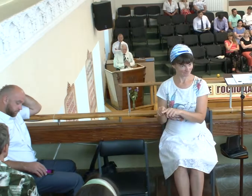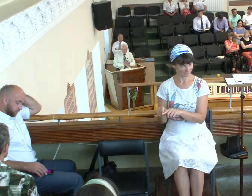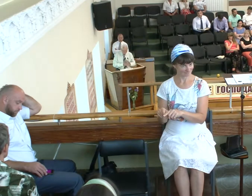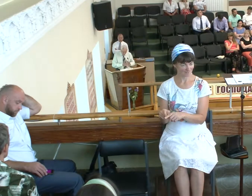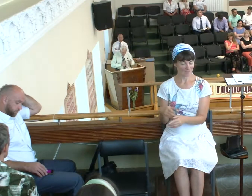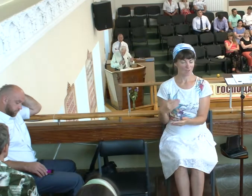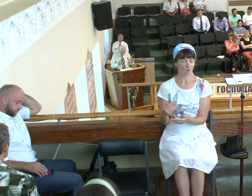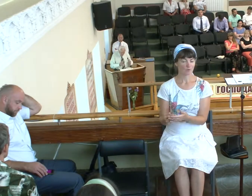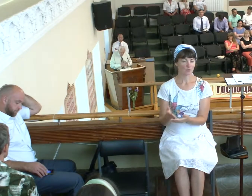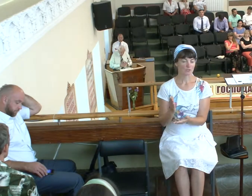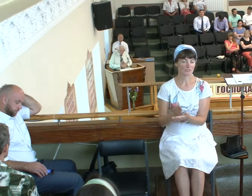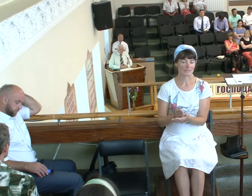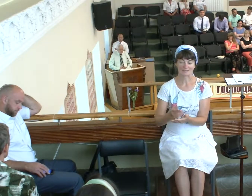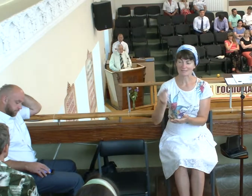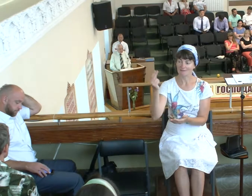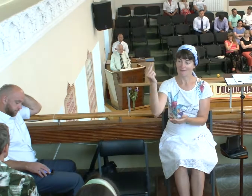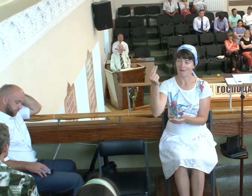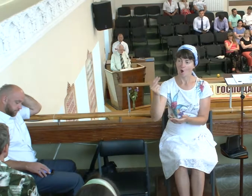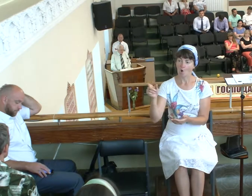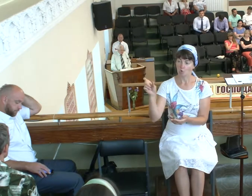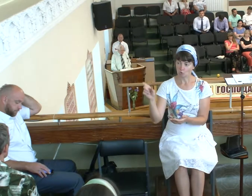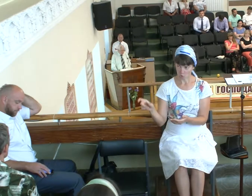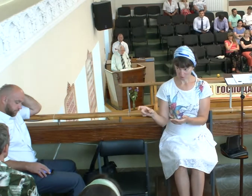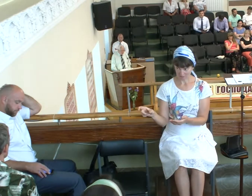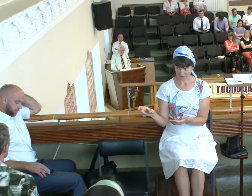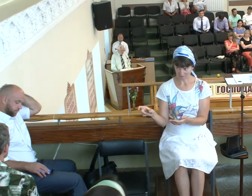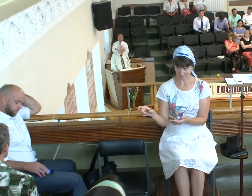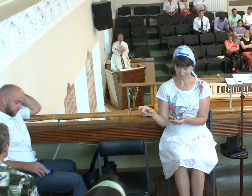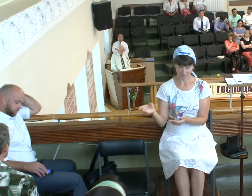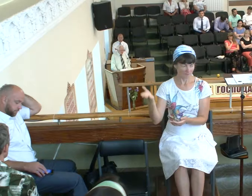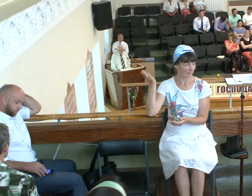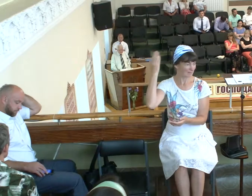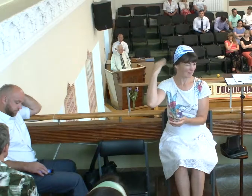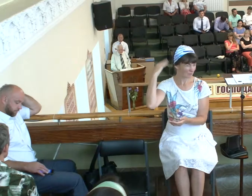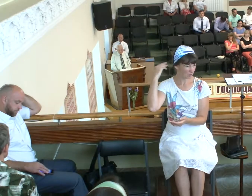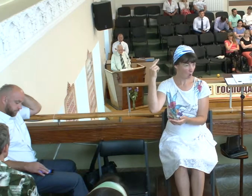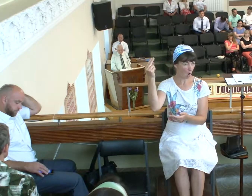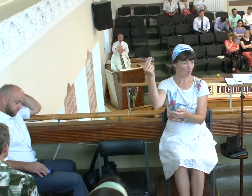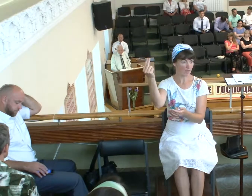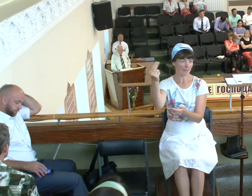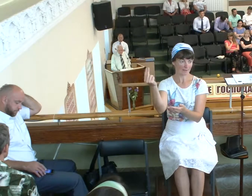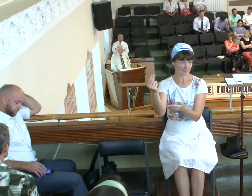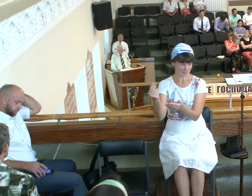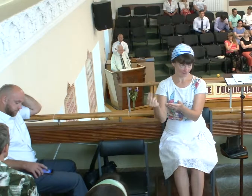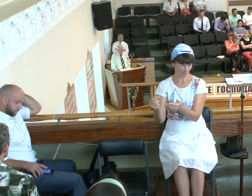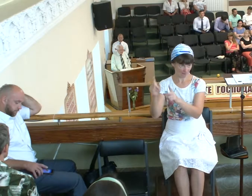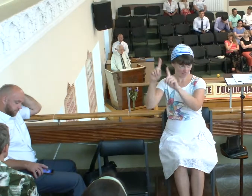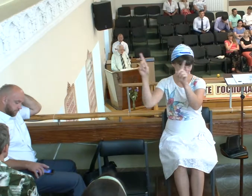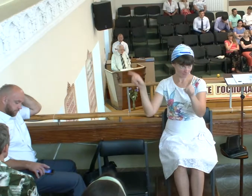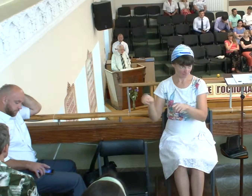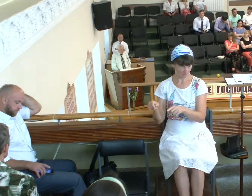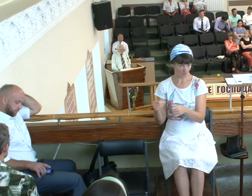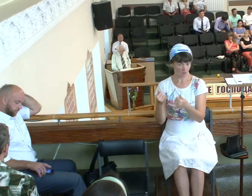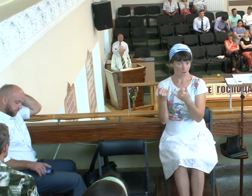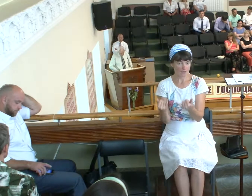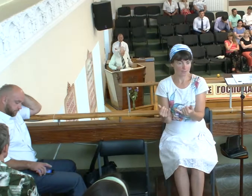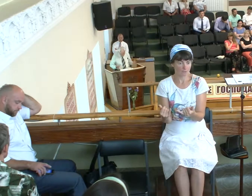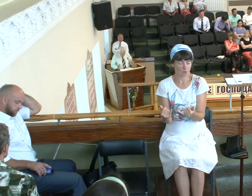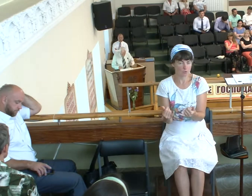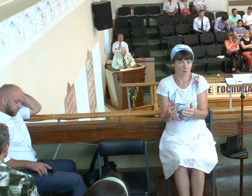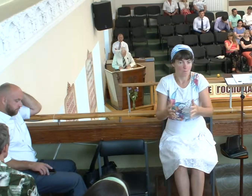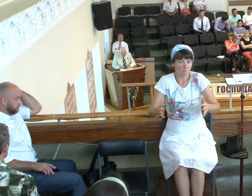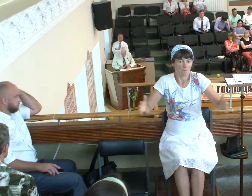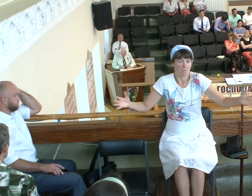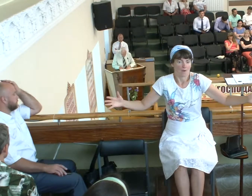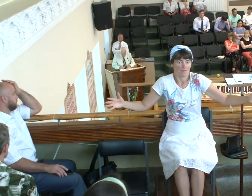Есть картины, которые миллионы долларов стоят. Знаете, меня удивило, когда я